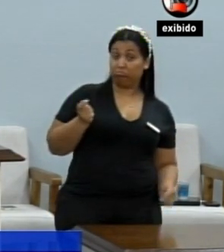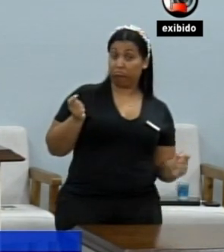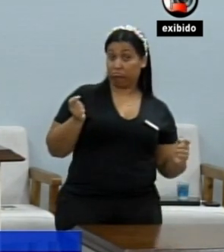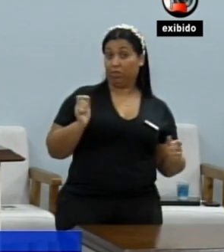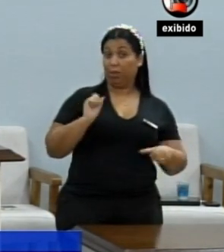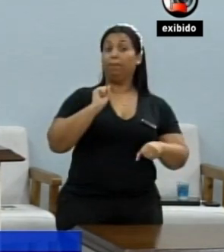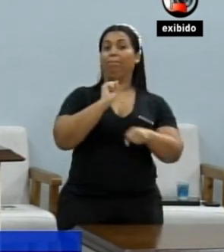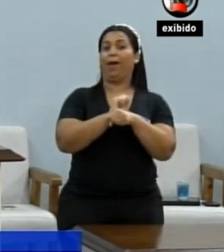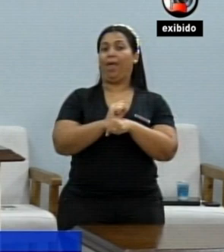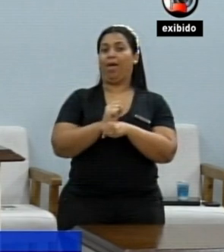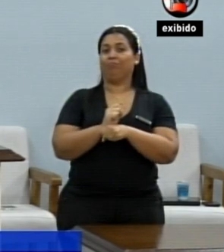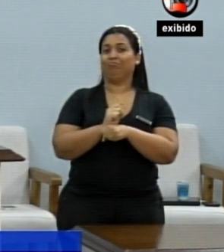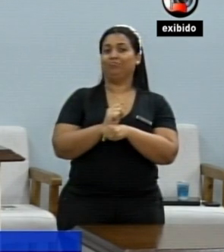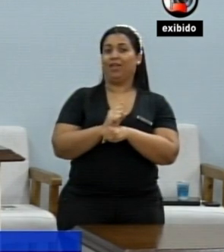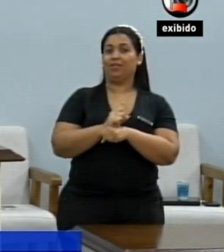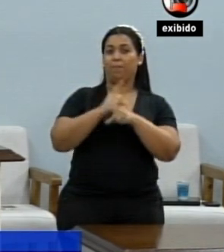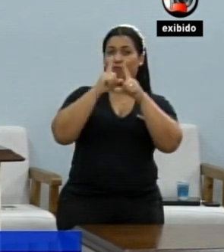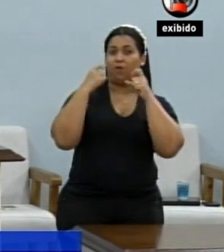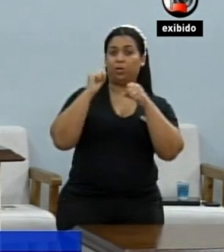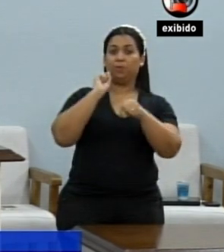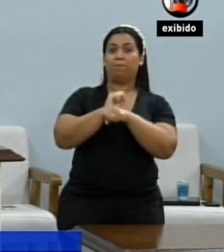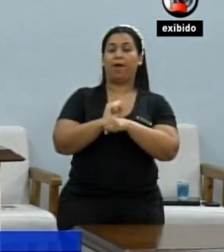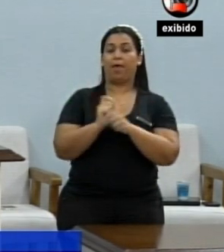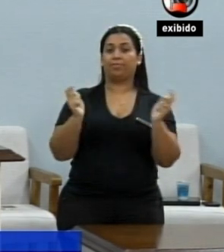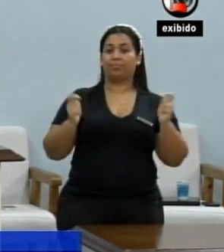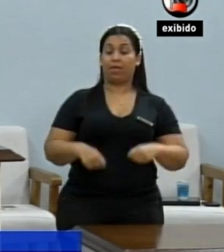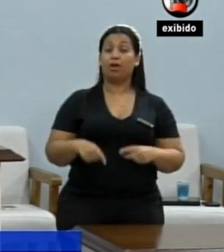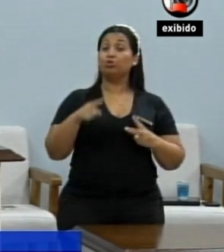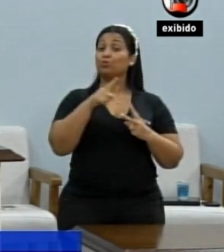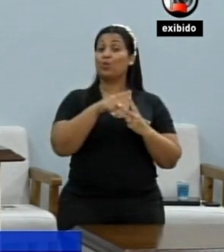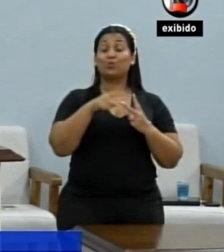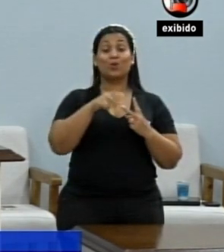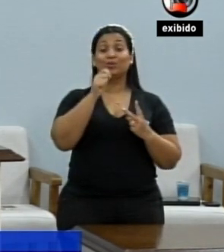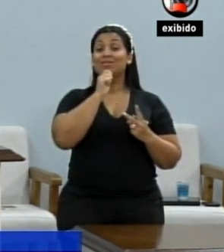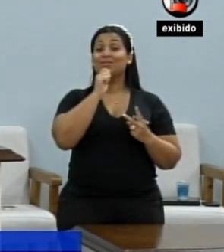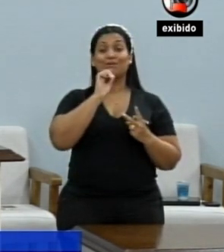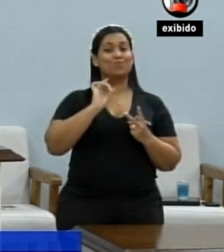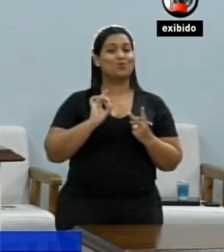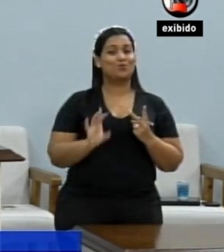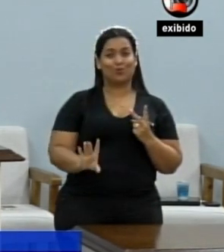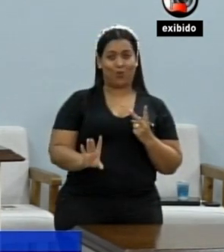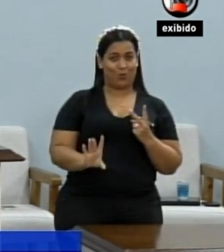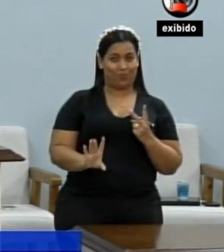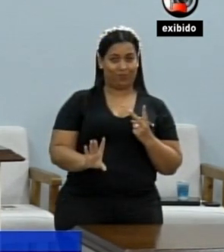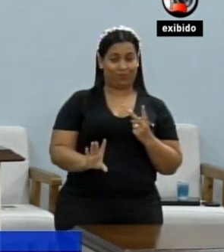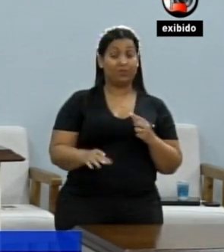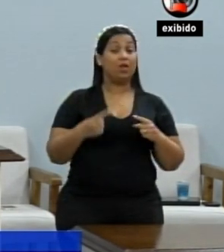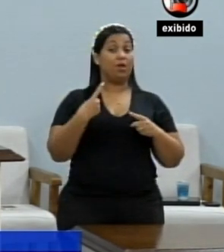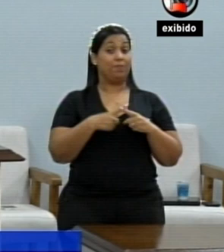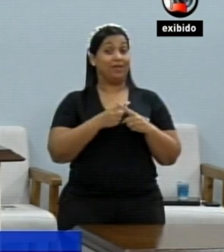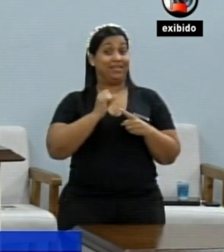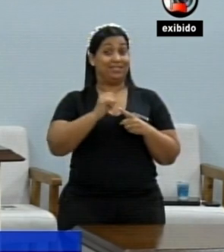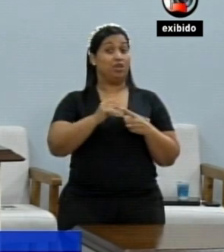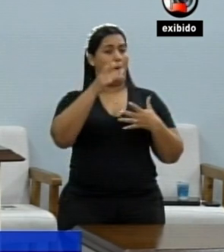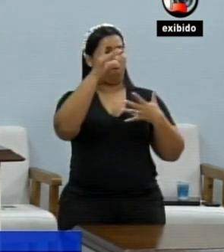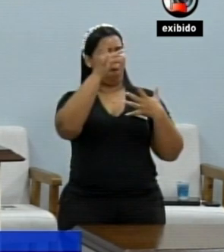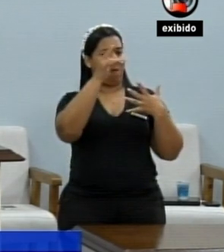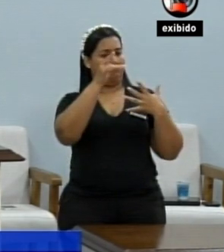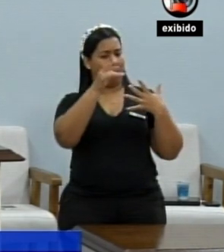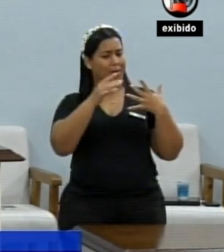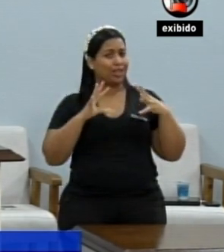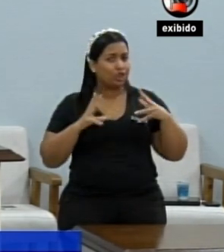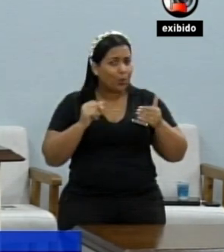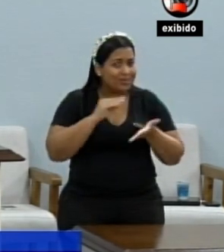violência de maneira mais efetiva. Esses são só dois exemplos na esfera municipal, porque se for citar todas as